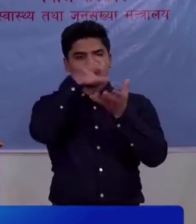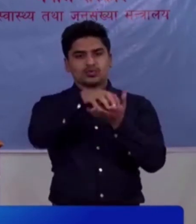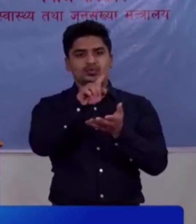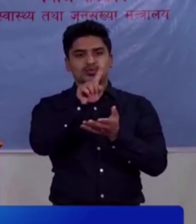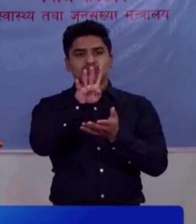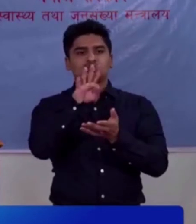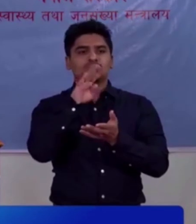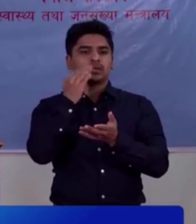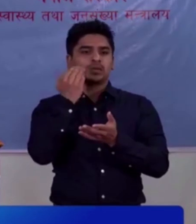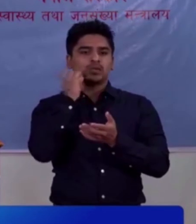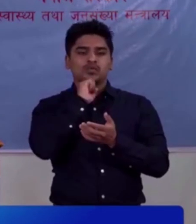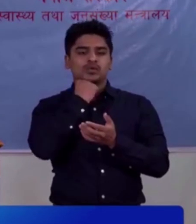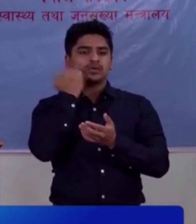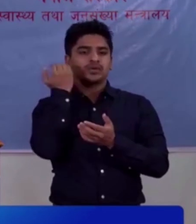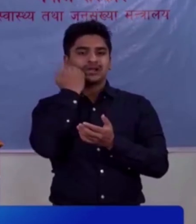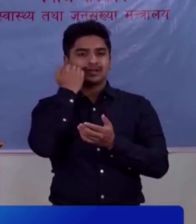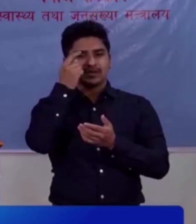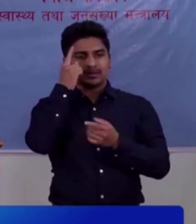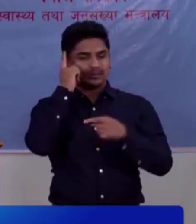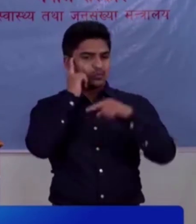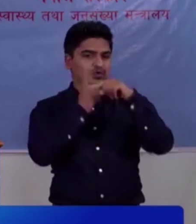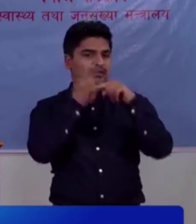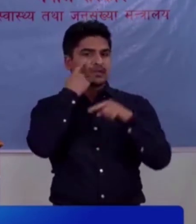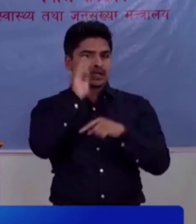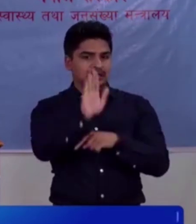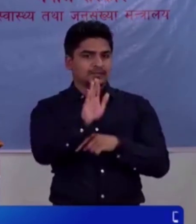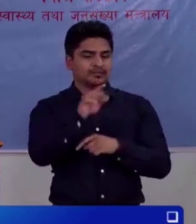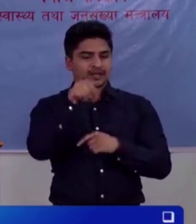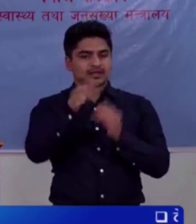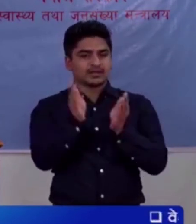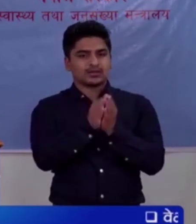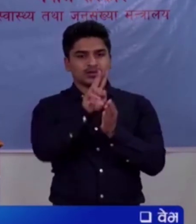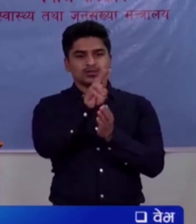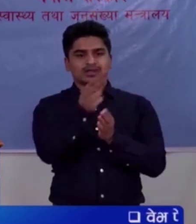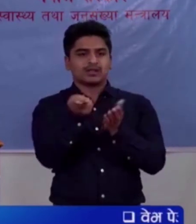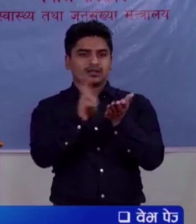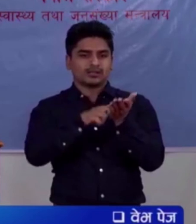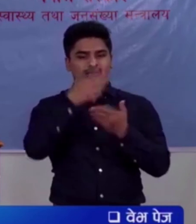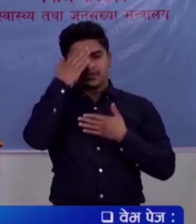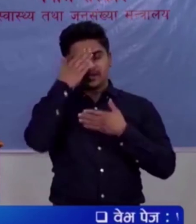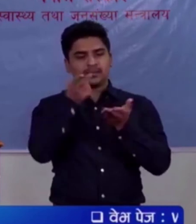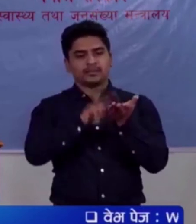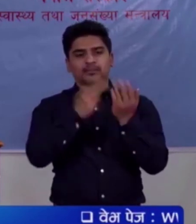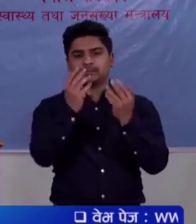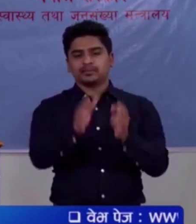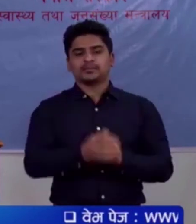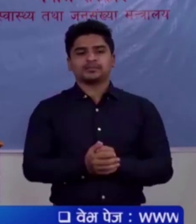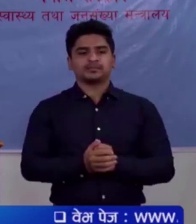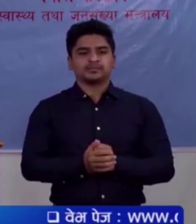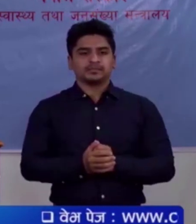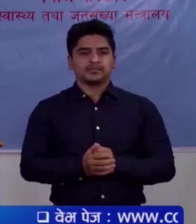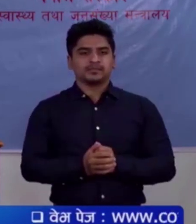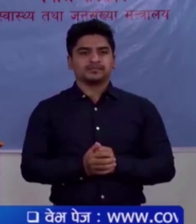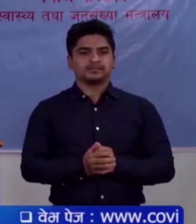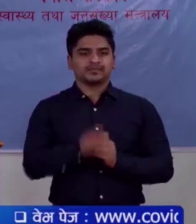14 वर्षीय पुरुषको पनि पोजिटिभ देखिएको छ। आज जम्मा कुल 2 जना थप संक्रमितको पहिचान भएको